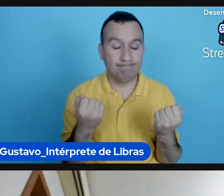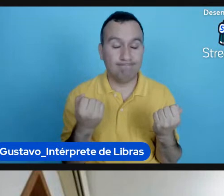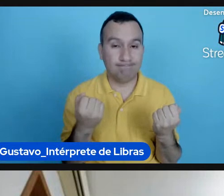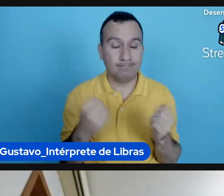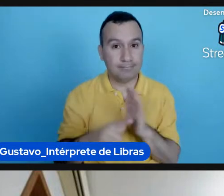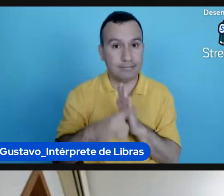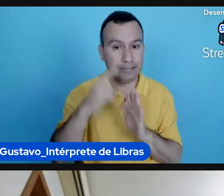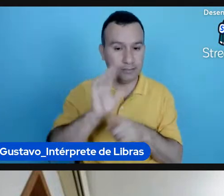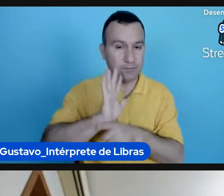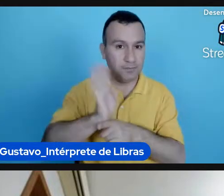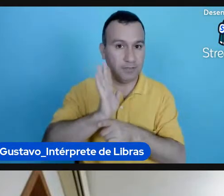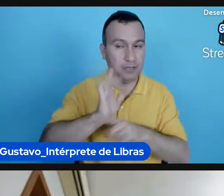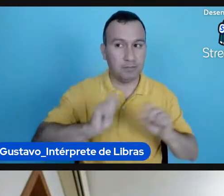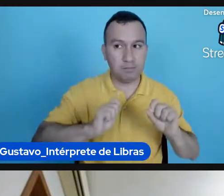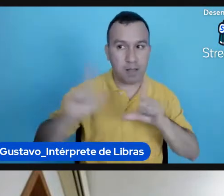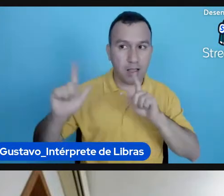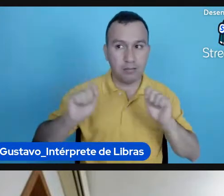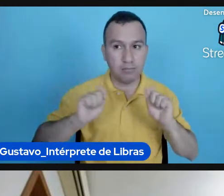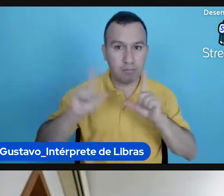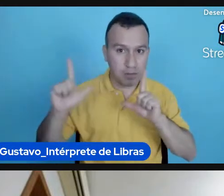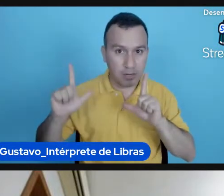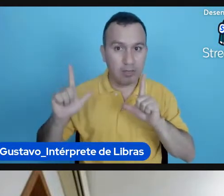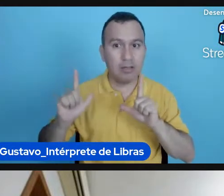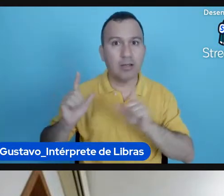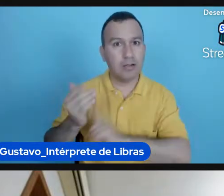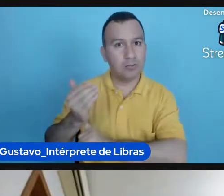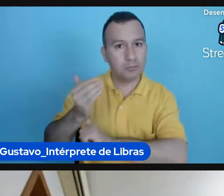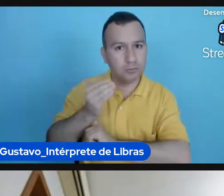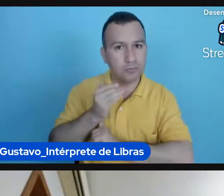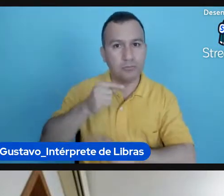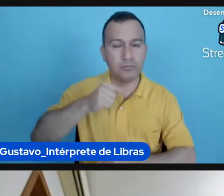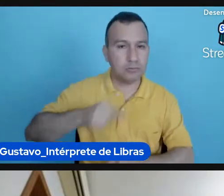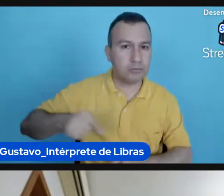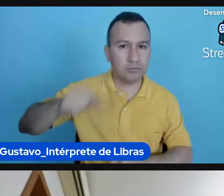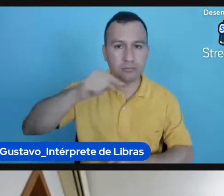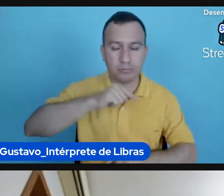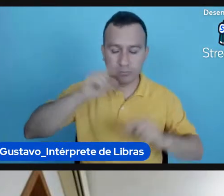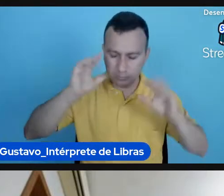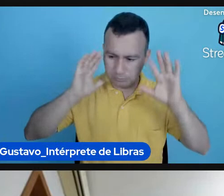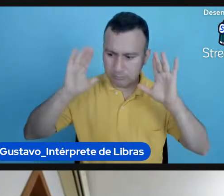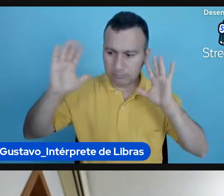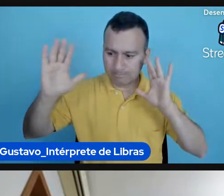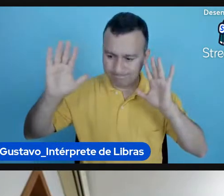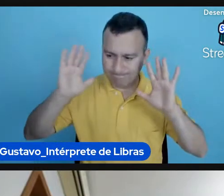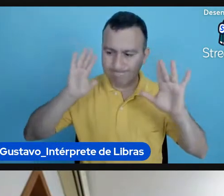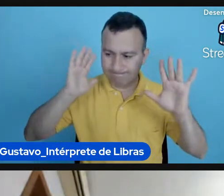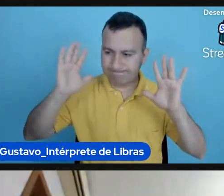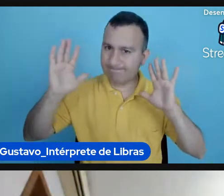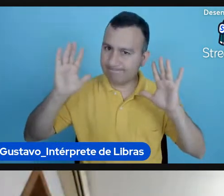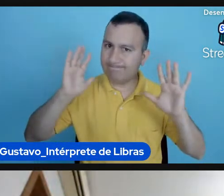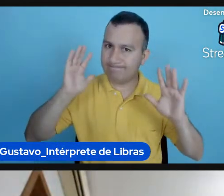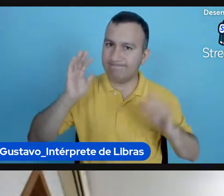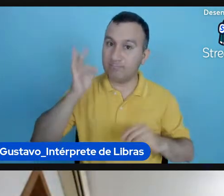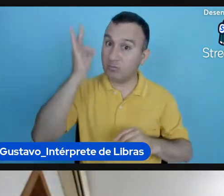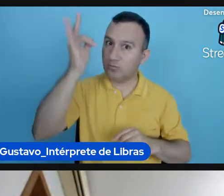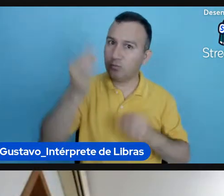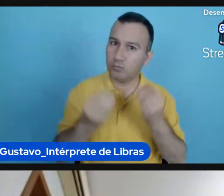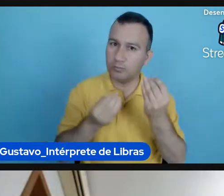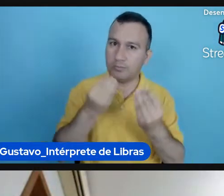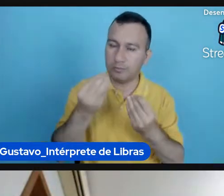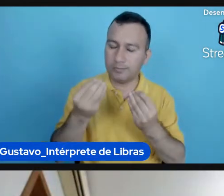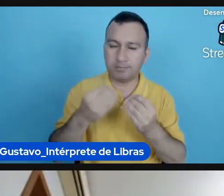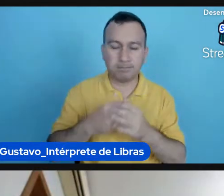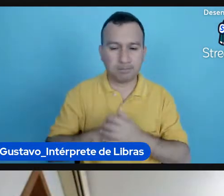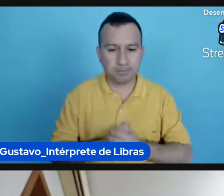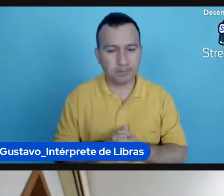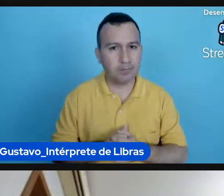esses últimos vídeos, dá para a gente poder pensar bastante nessa questão. Eu posso começar? Não sei como é que o